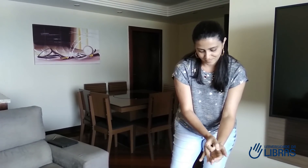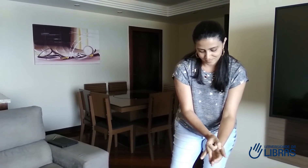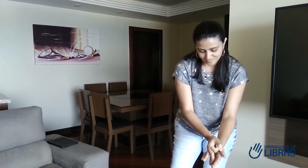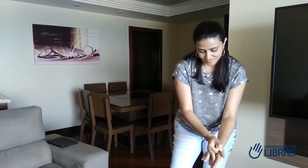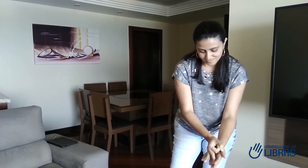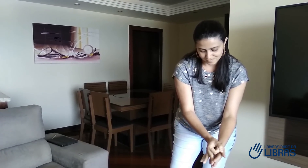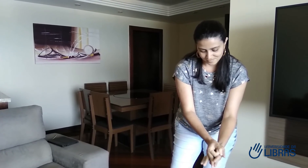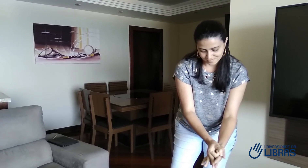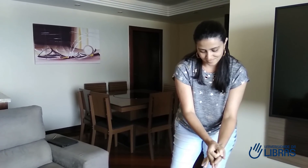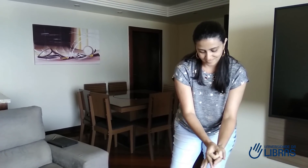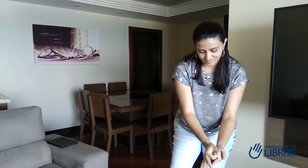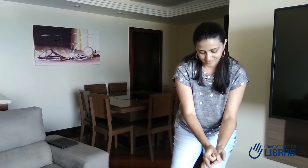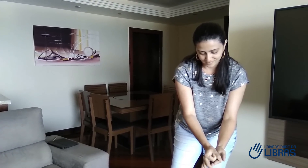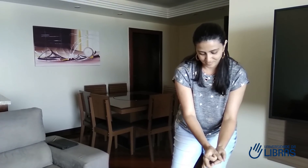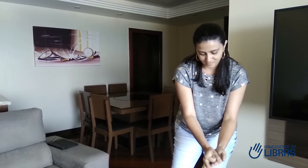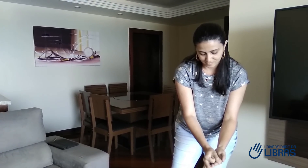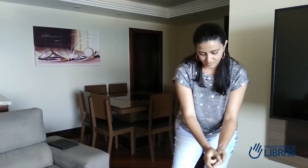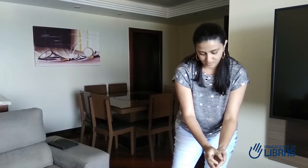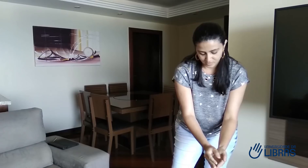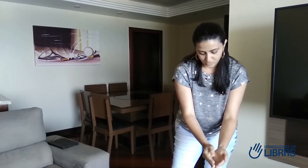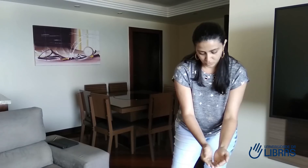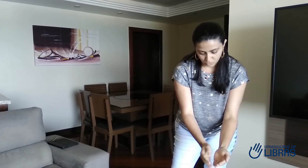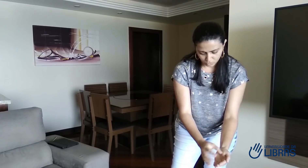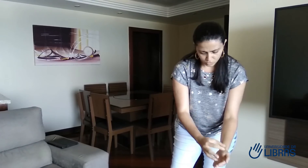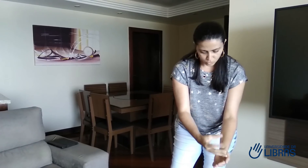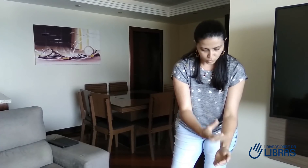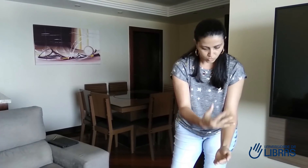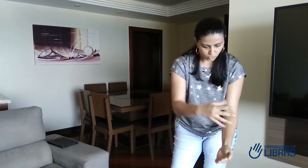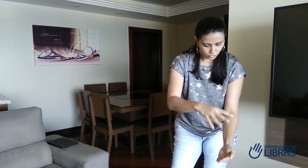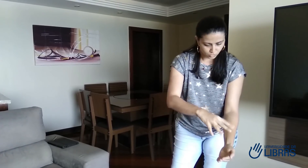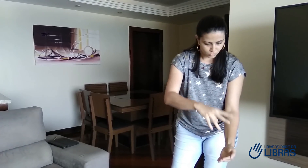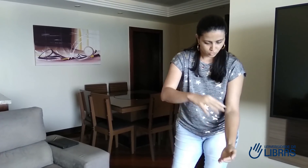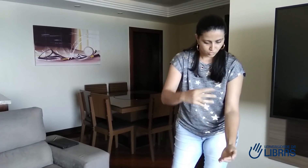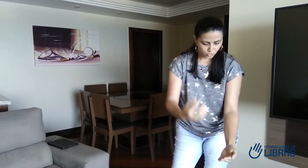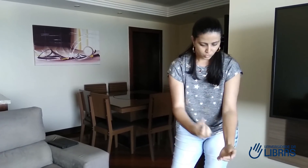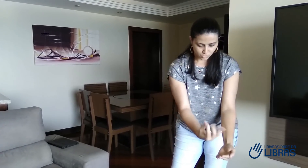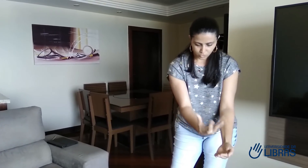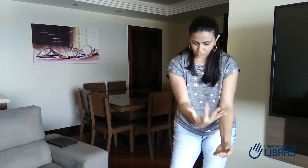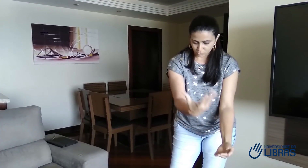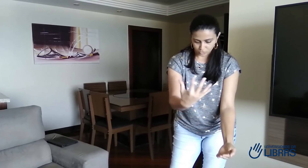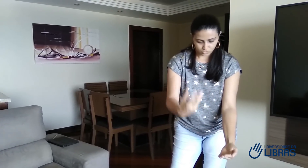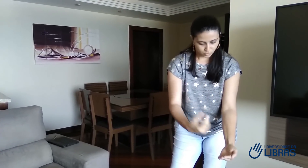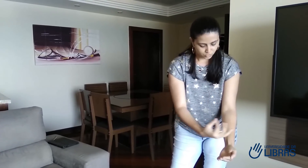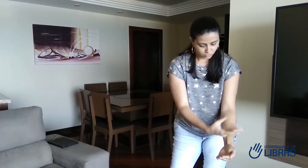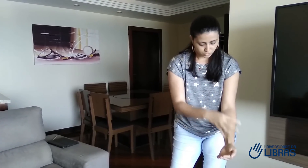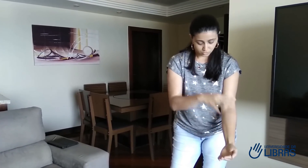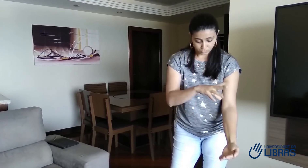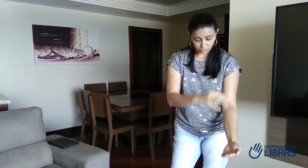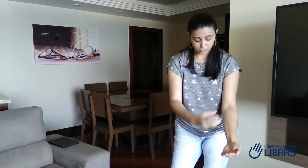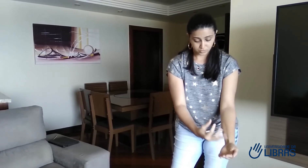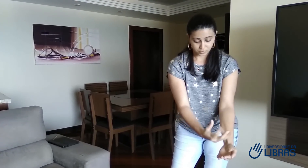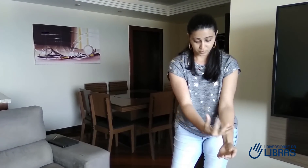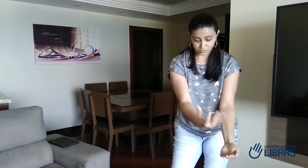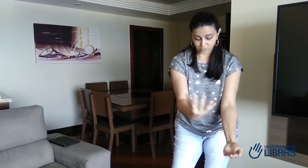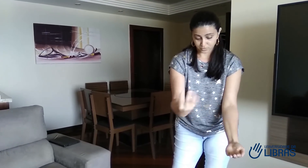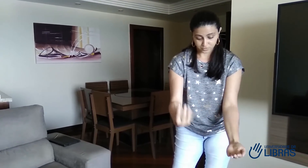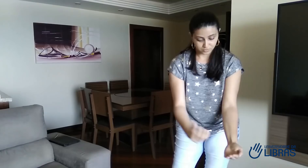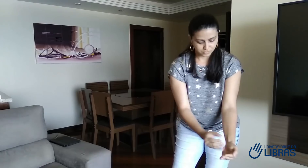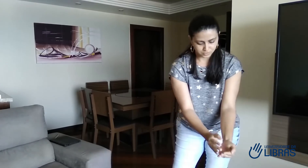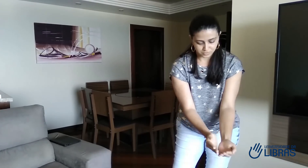Porque os surdos entenderam. Porque no final perguntei o que é que eles entenderam. E simplesmente eles falaram o que eles entenderam. E era realmente o